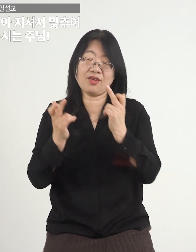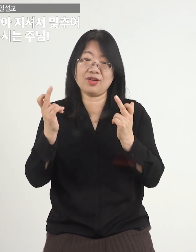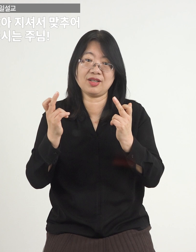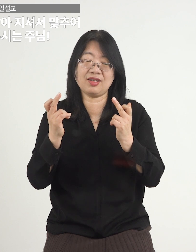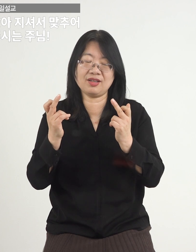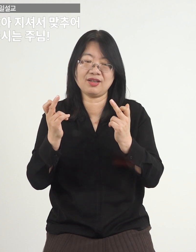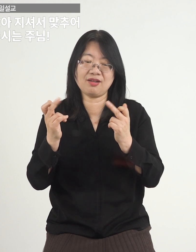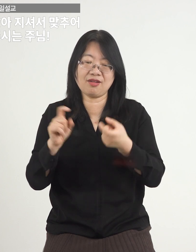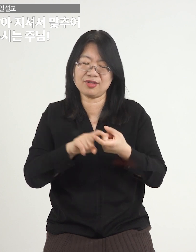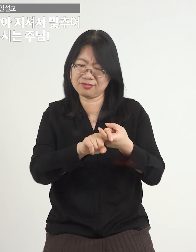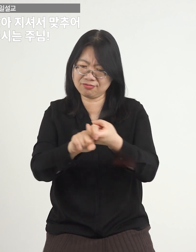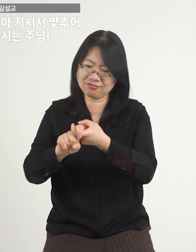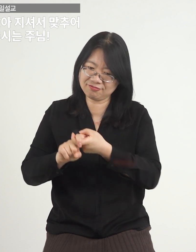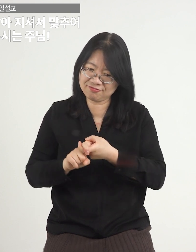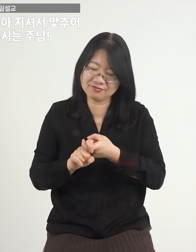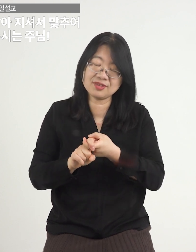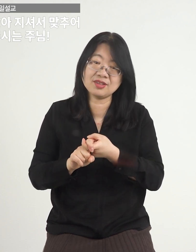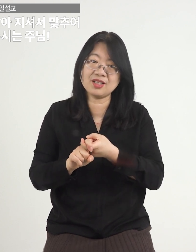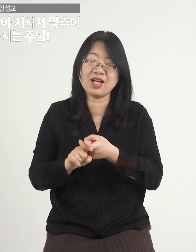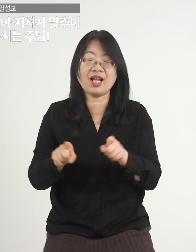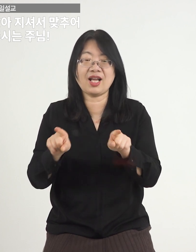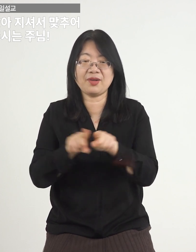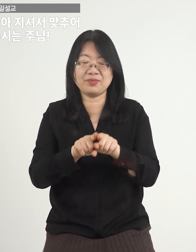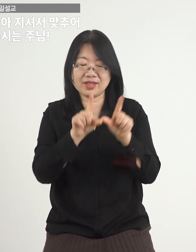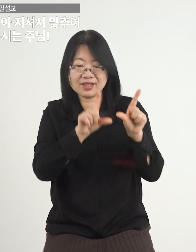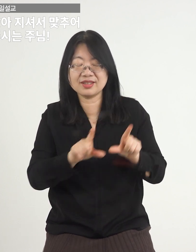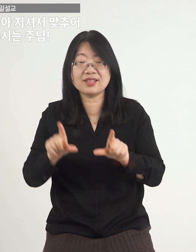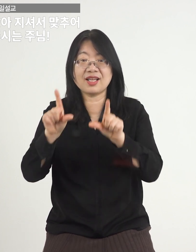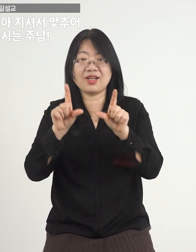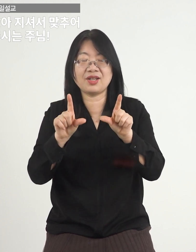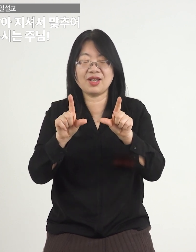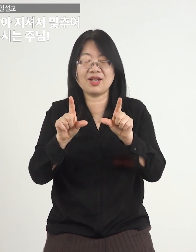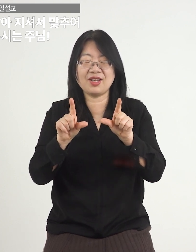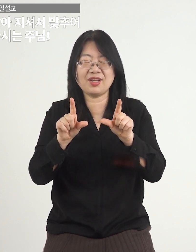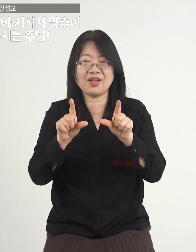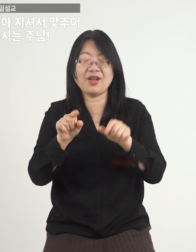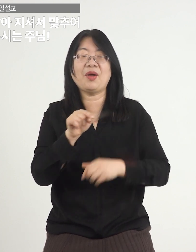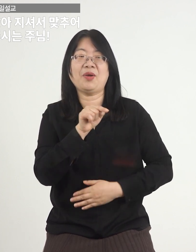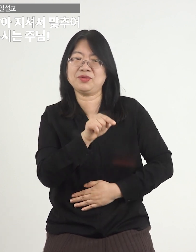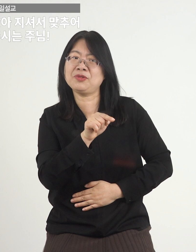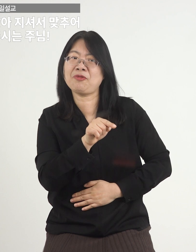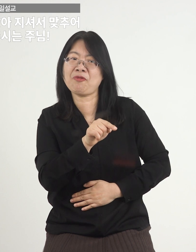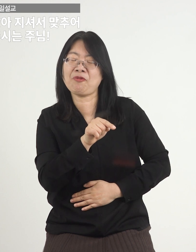형제가 연합하여 동거함이 어찌 그리